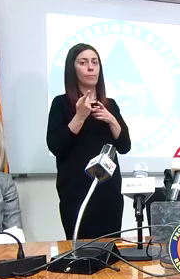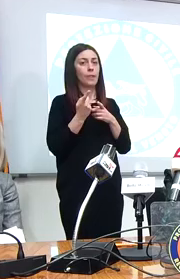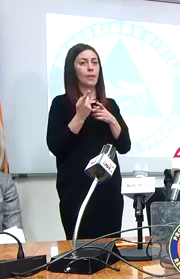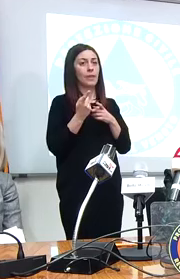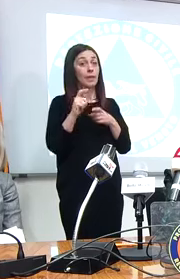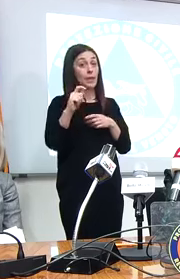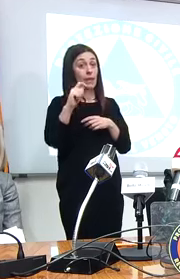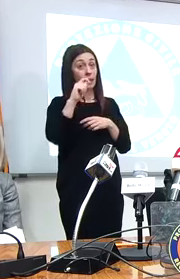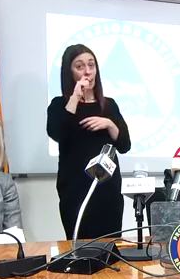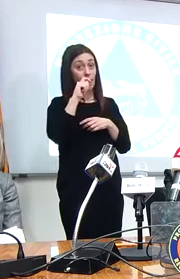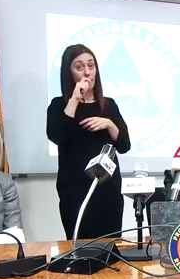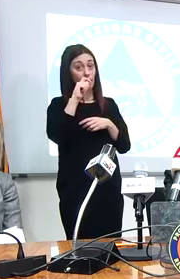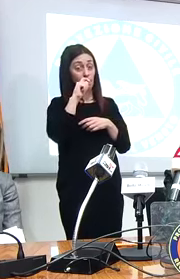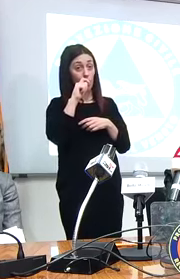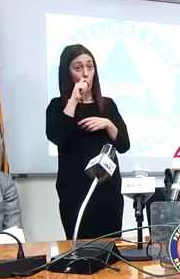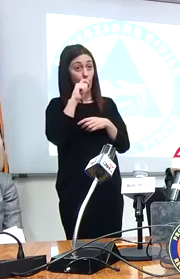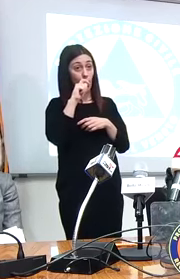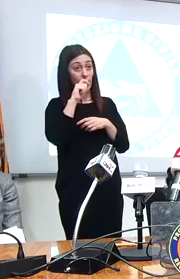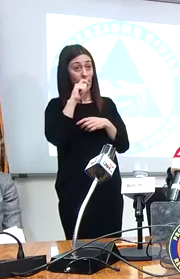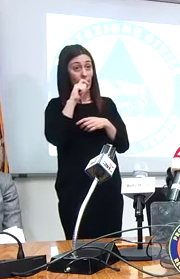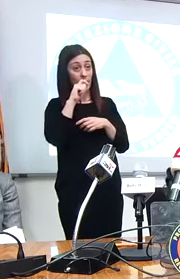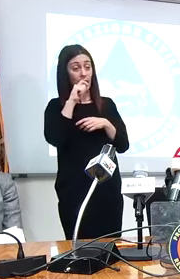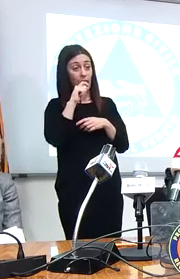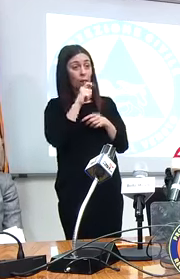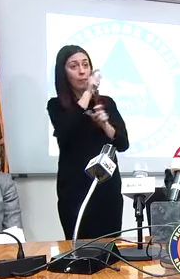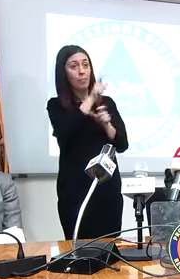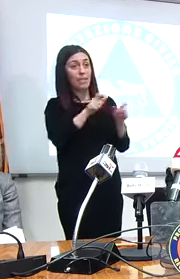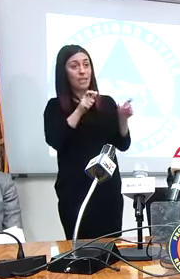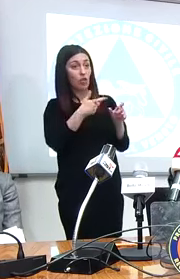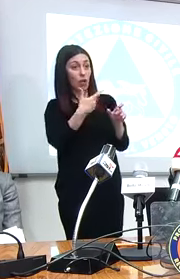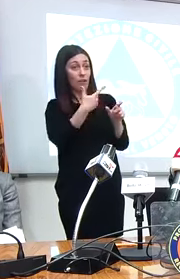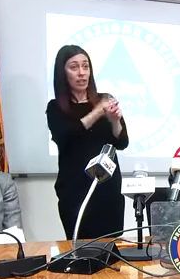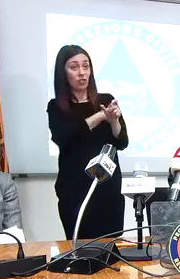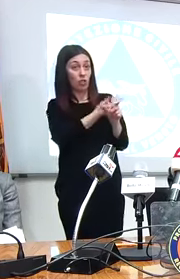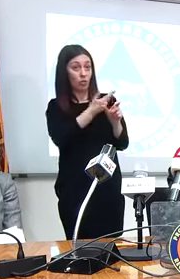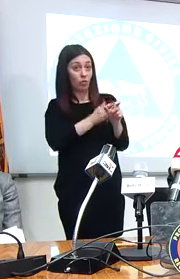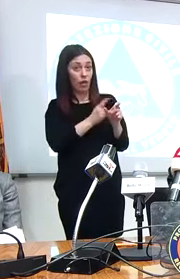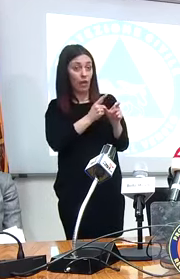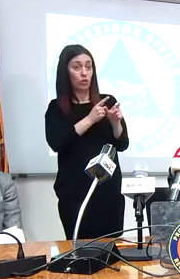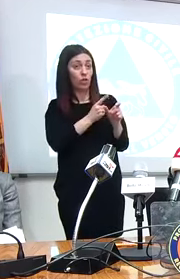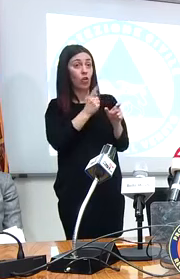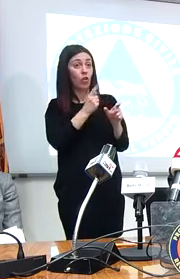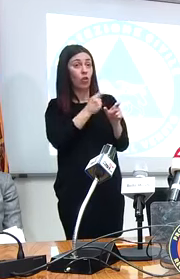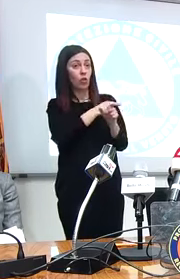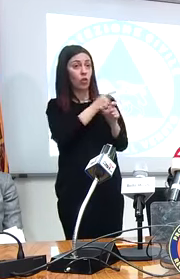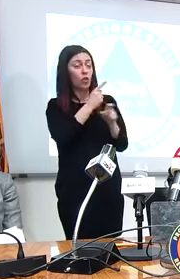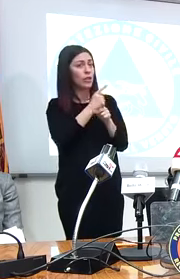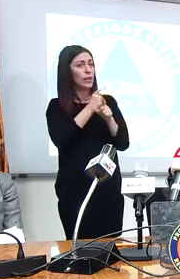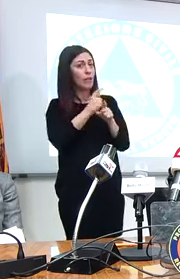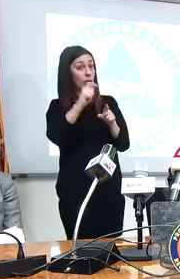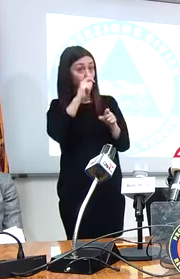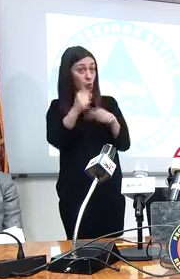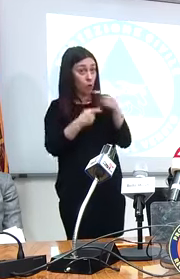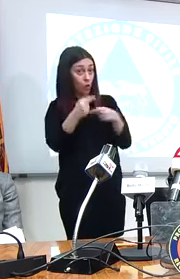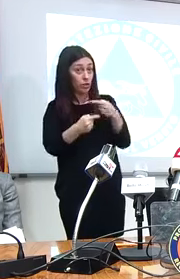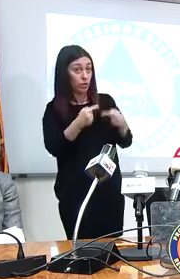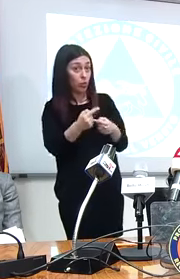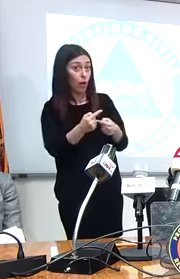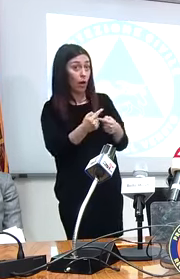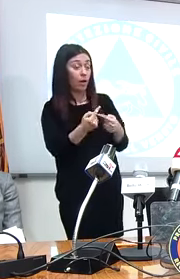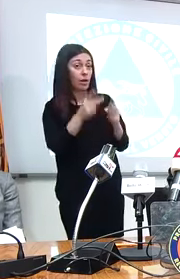relativi ai vaccinati? Cioè chi si è vaccinato deve continuare a fare il tampone? No, non ce l'abbiamo questo tipo di non abbiamo questo tipo